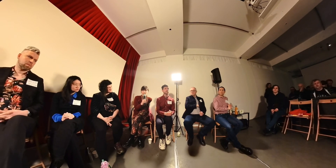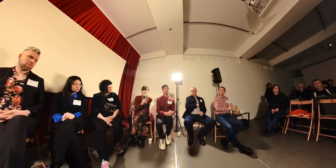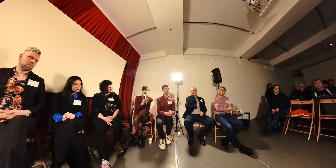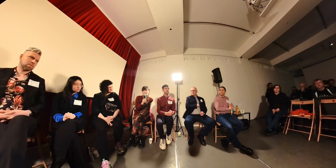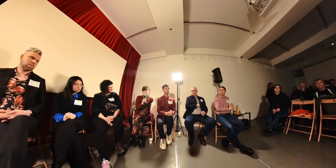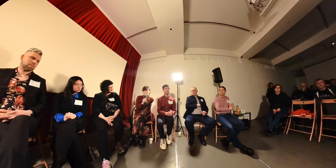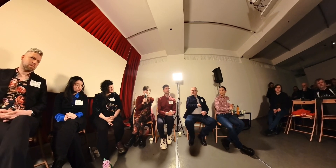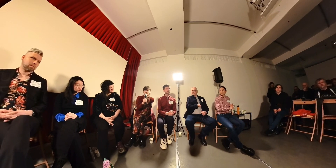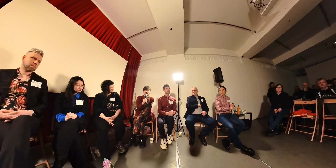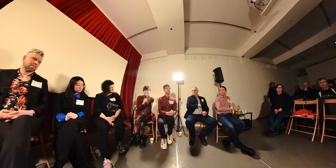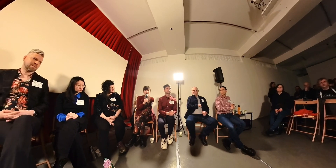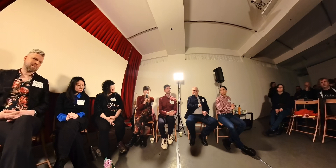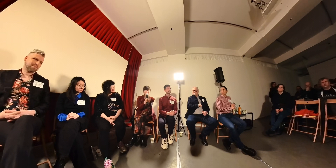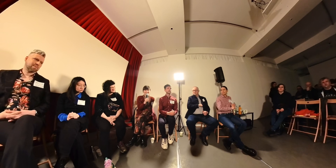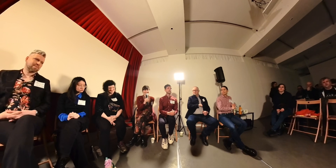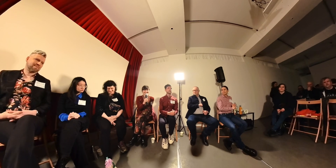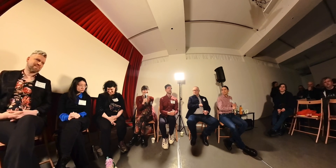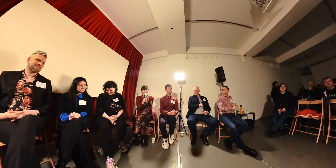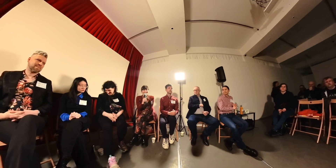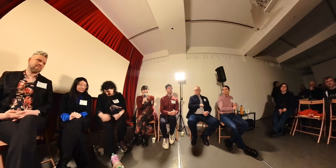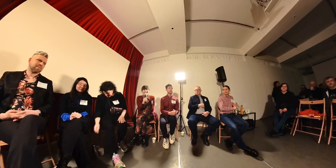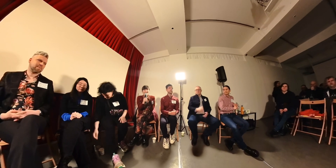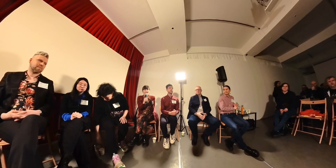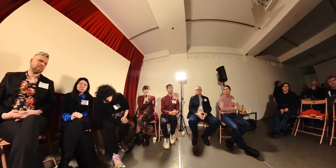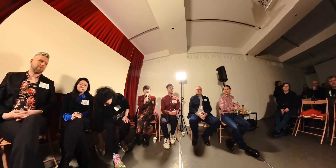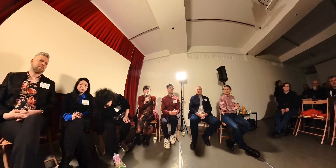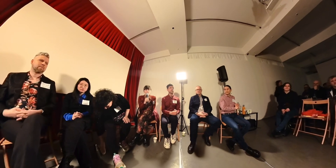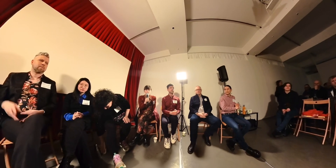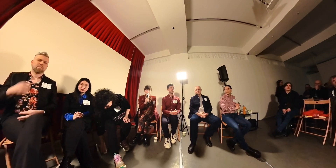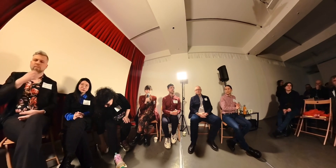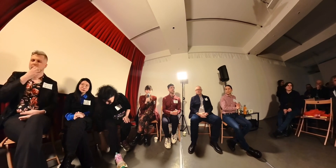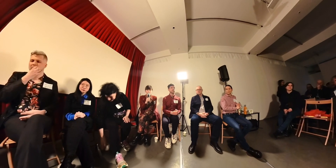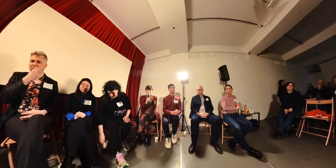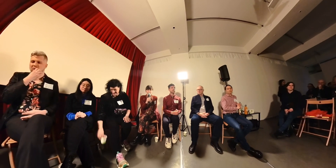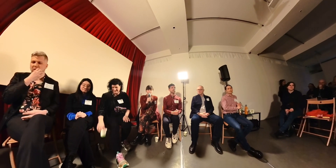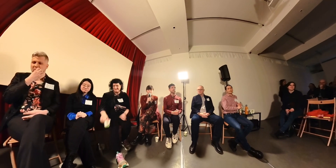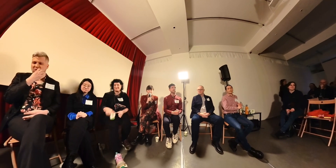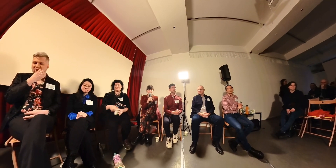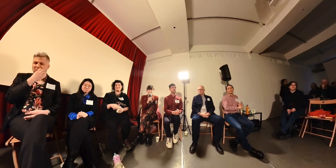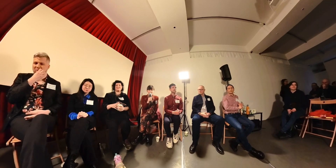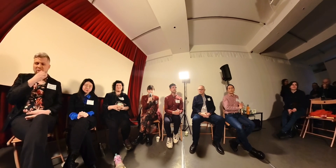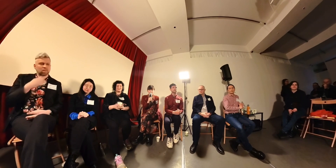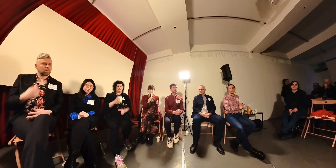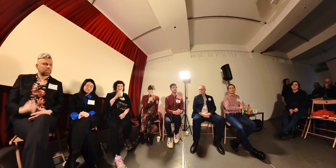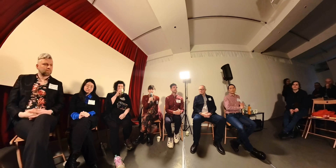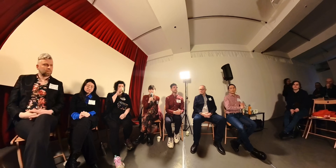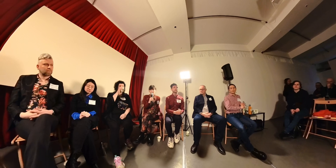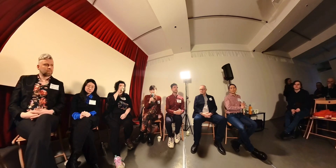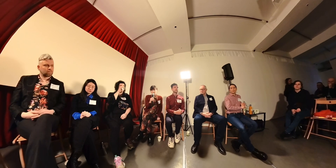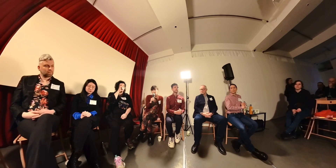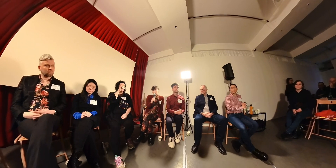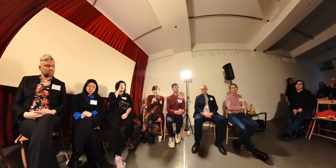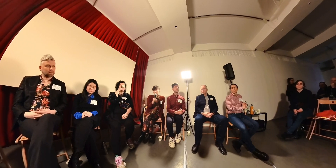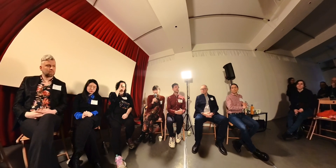v Millerově vile, tak jsme spolu šli do toho domu. A myslím si, že od toho se začal pak